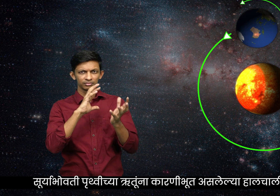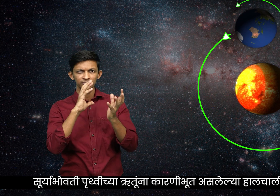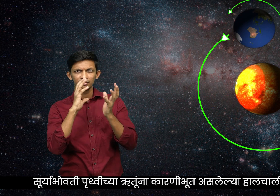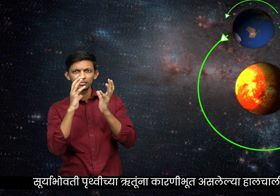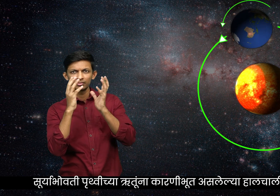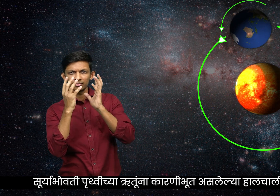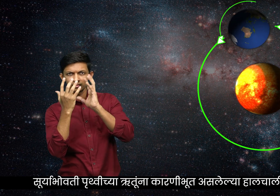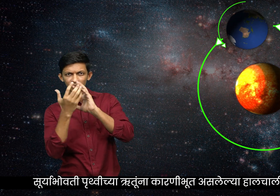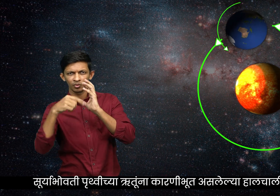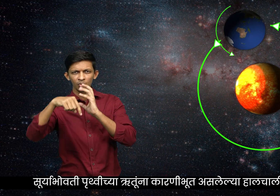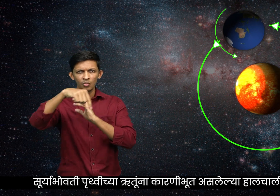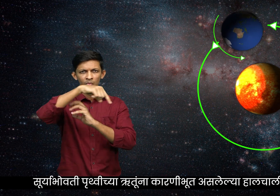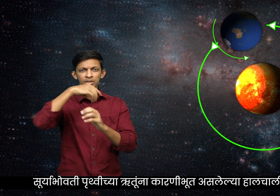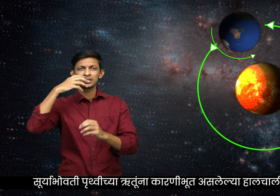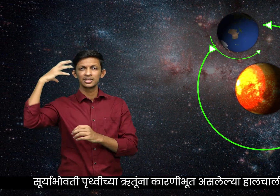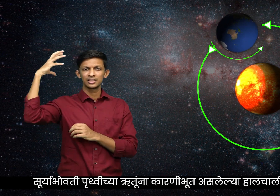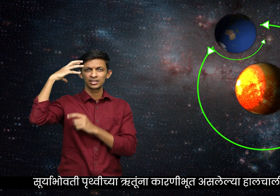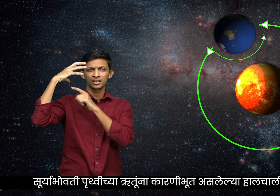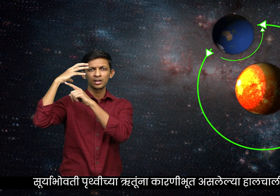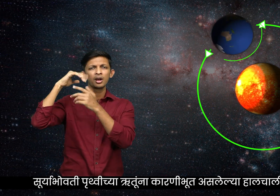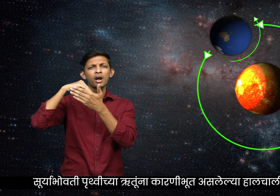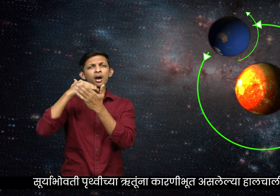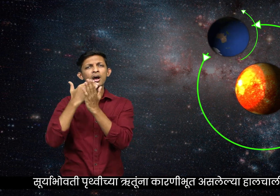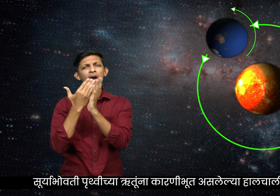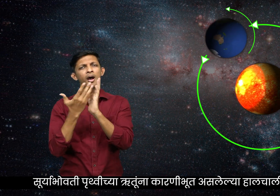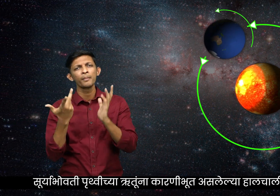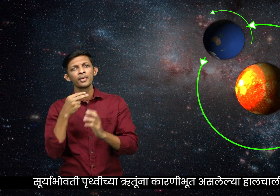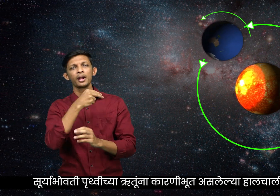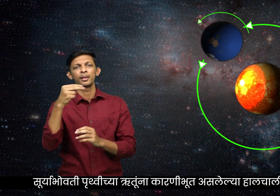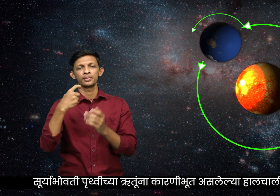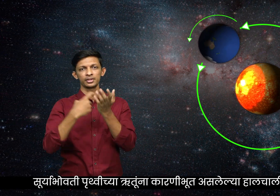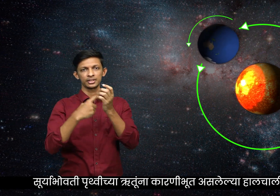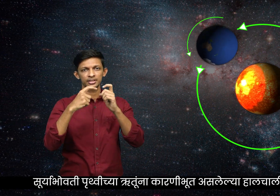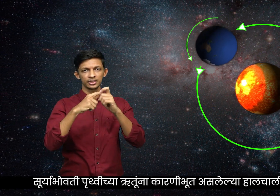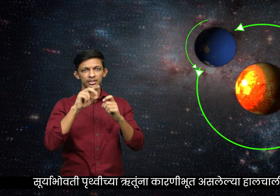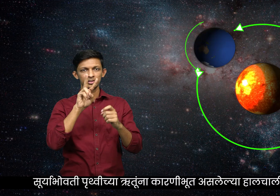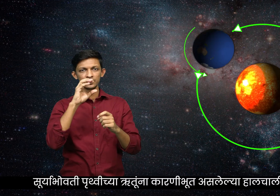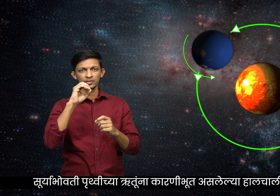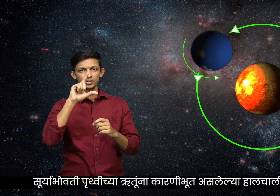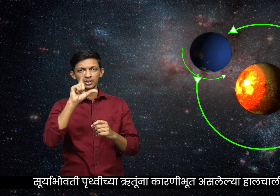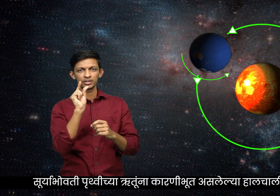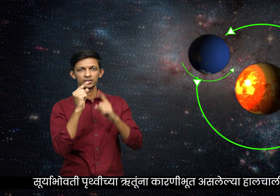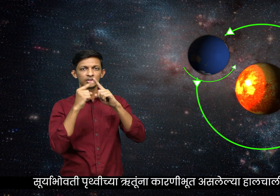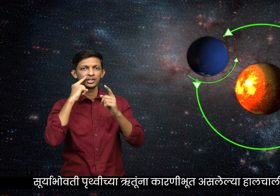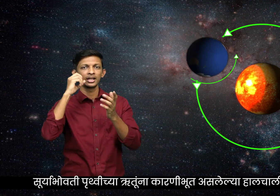सूर्याभोवती पृथ्वीच्या तृंतुना कारणीभूत असलेल्या हालचालीला क्रांती म्हणतात